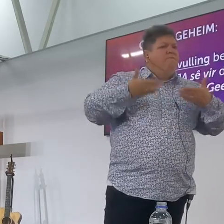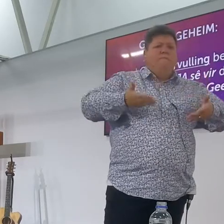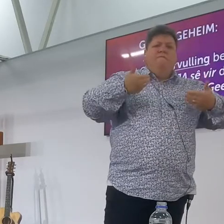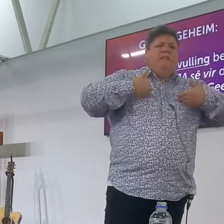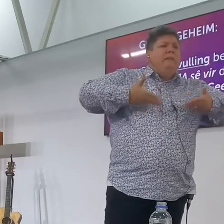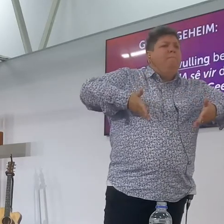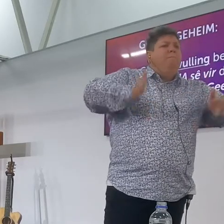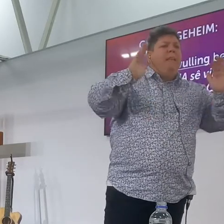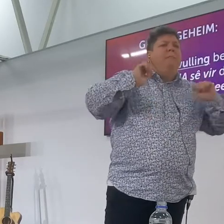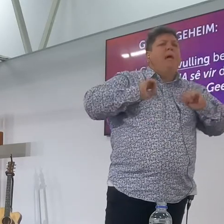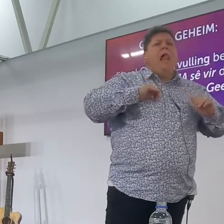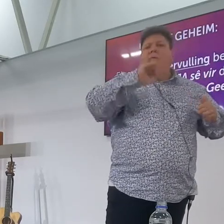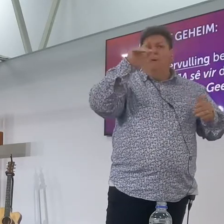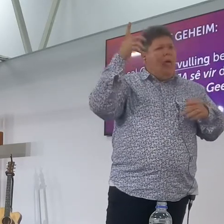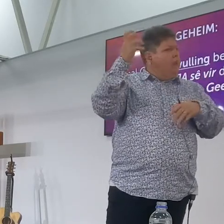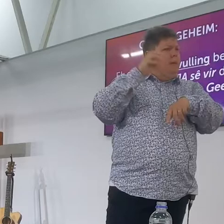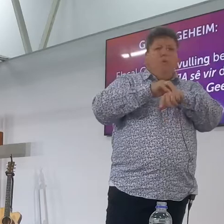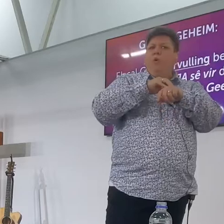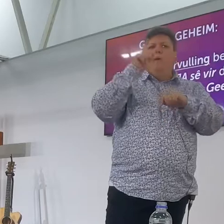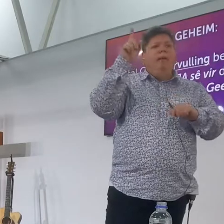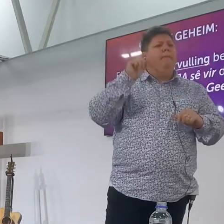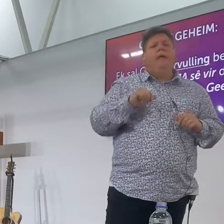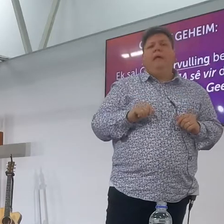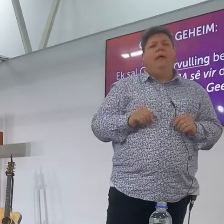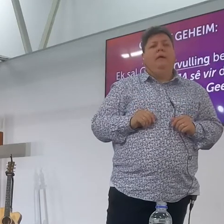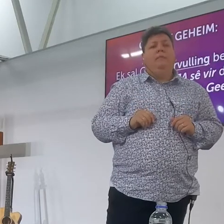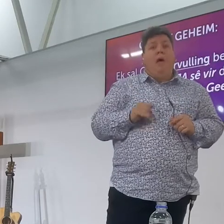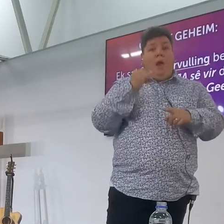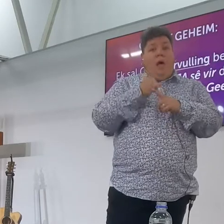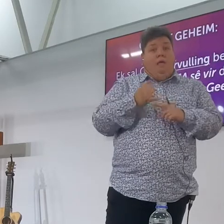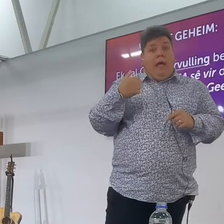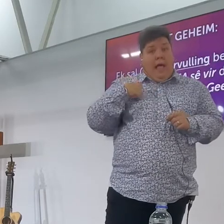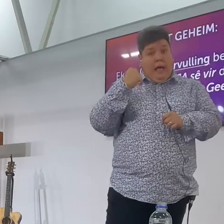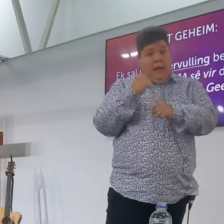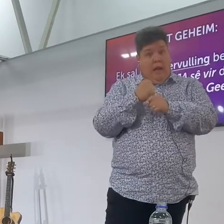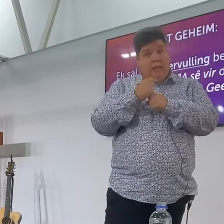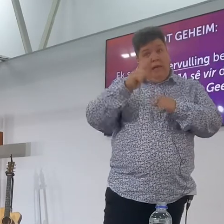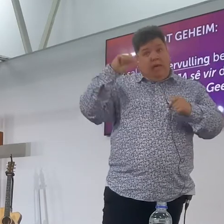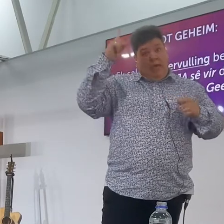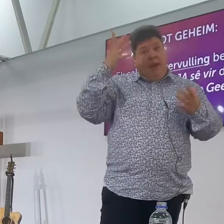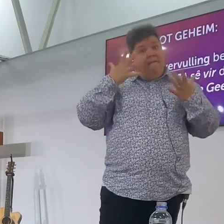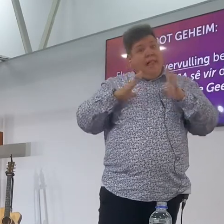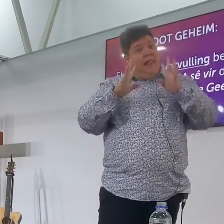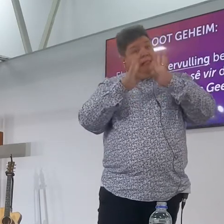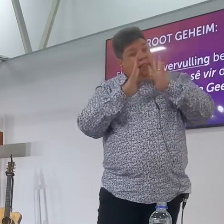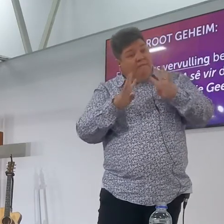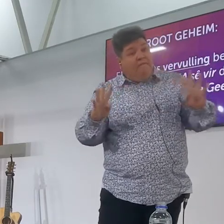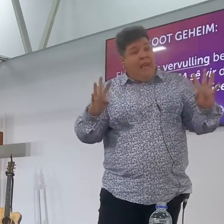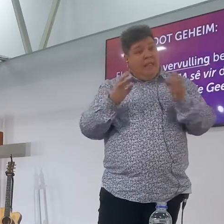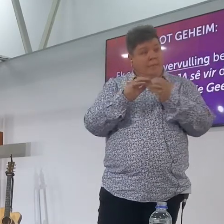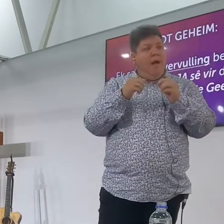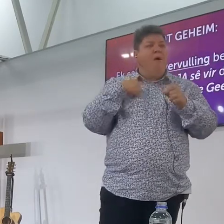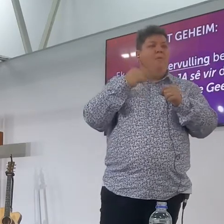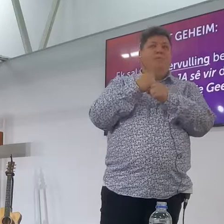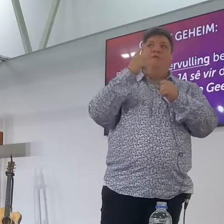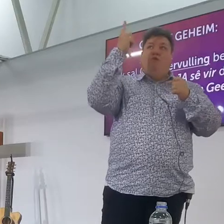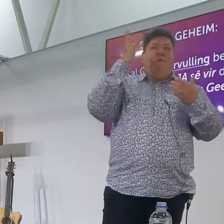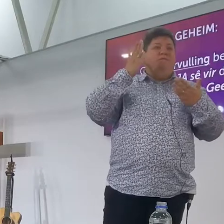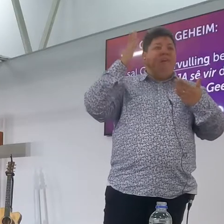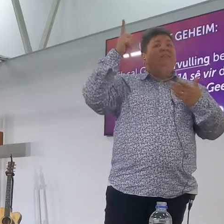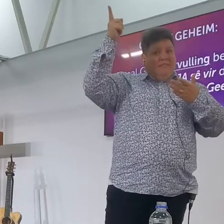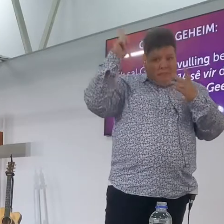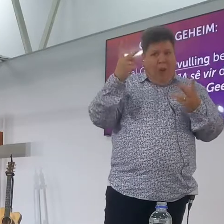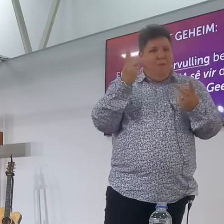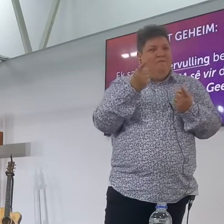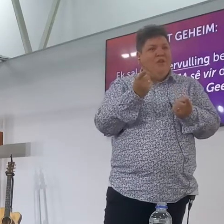nie. Dis nie, as ek regtig die Here wil tevrede stel in my lewe, gaan hy dit wys. Hy gaan dit nie vir my wegsteek nie.